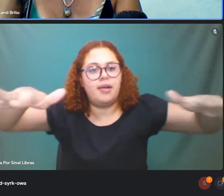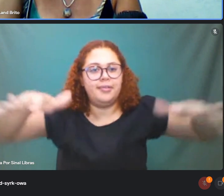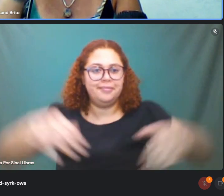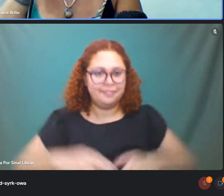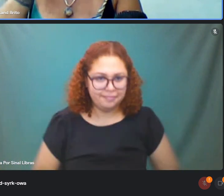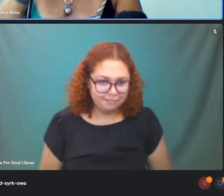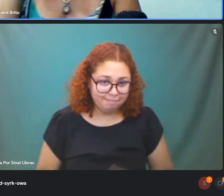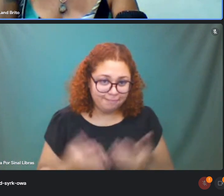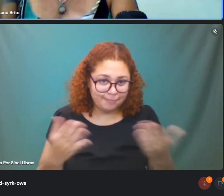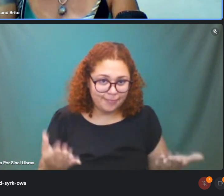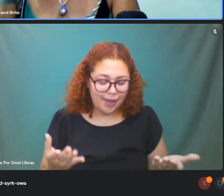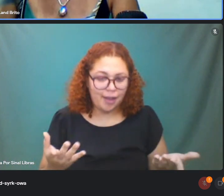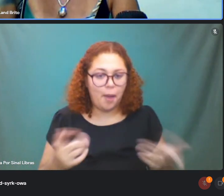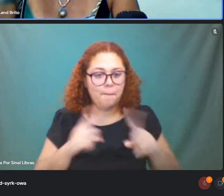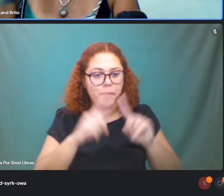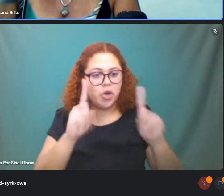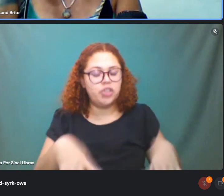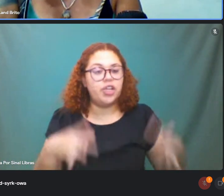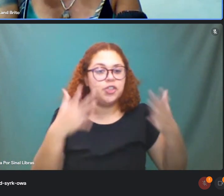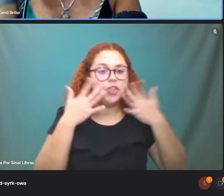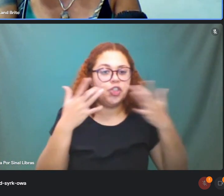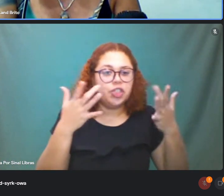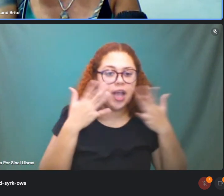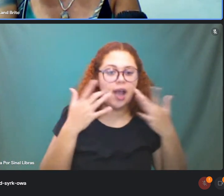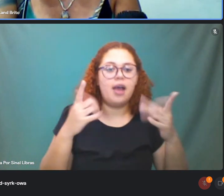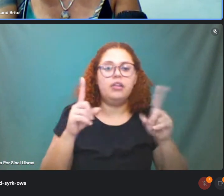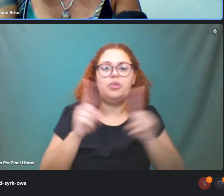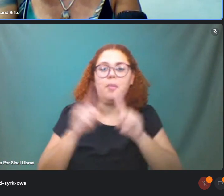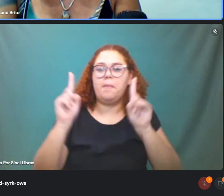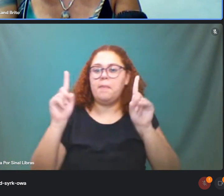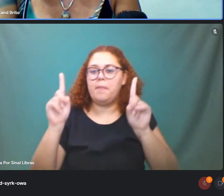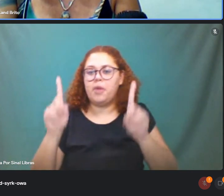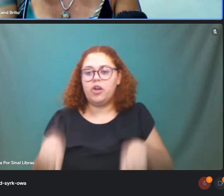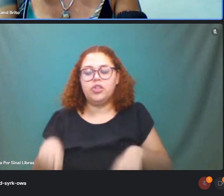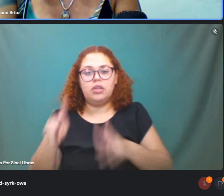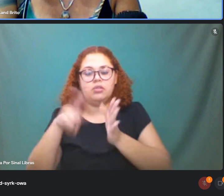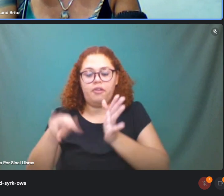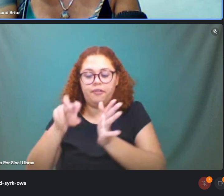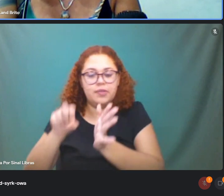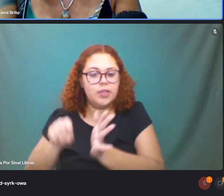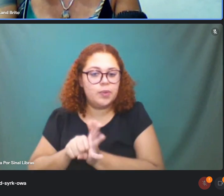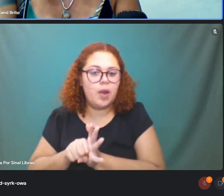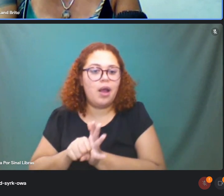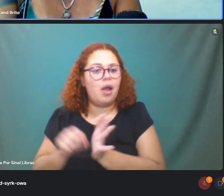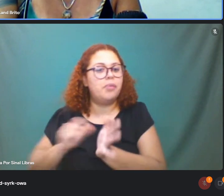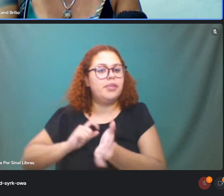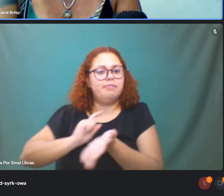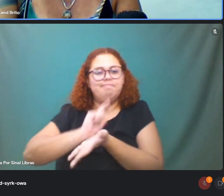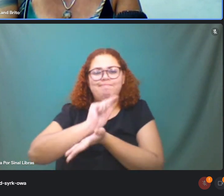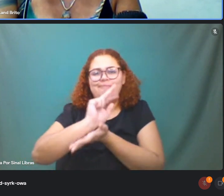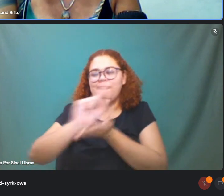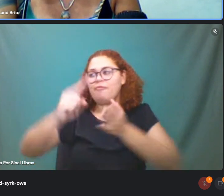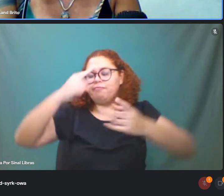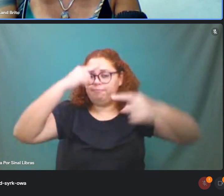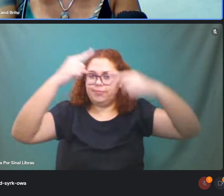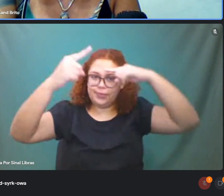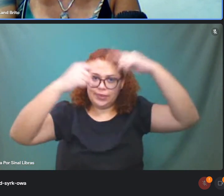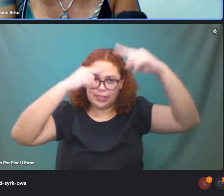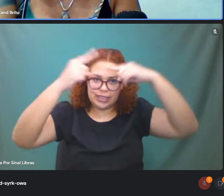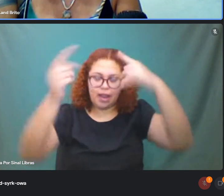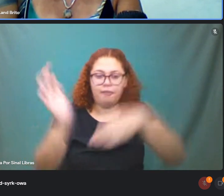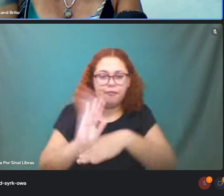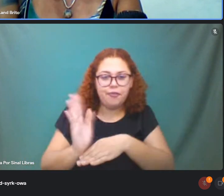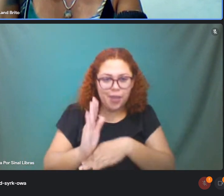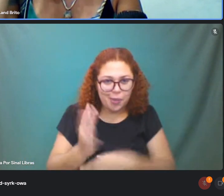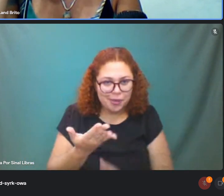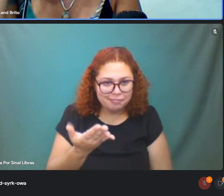projeto de teatro, tu pode estar num projeto do teu produto audiovisual, conforme você falou, que tem muitas ideias, né, de filmes também.